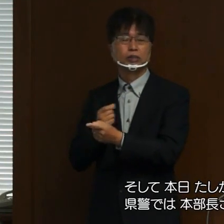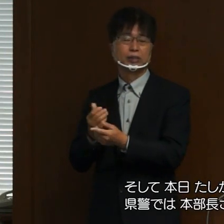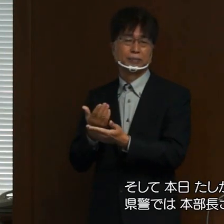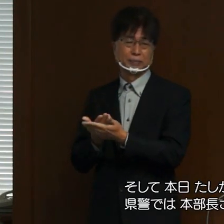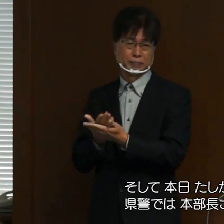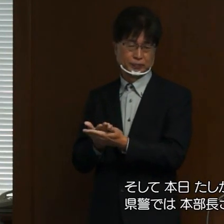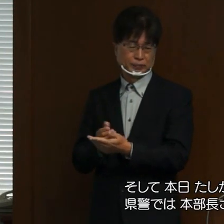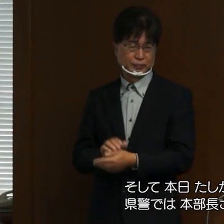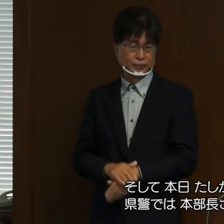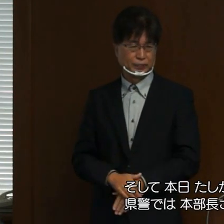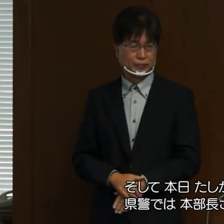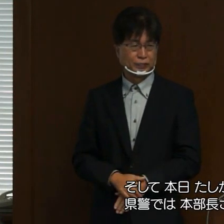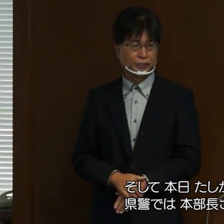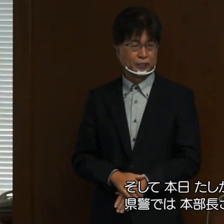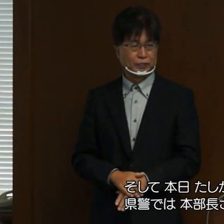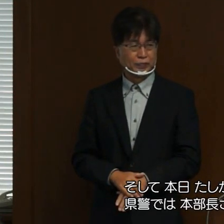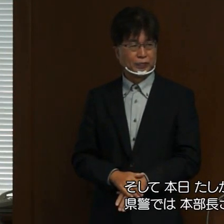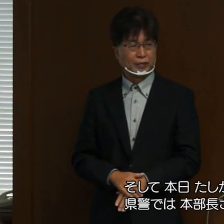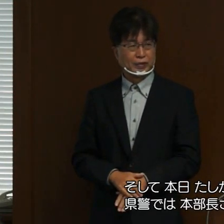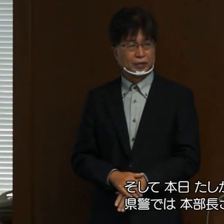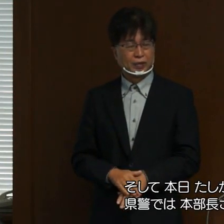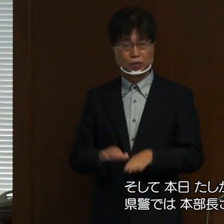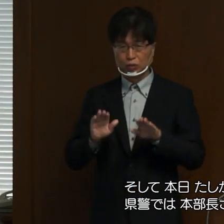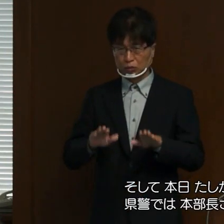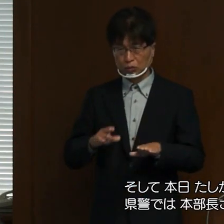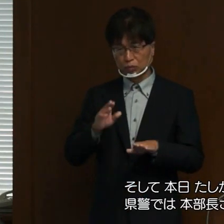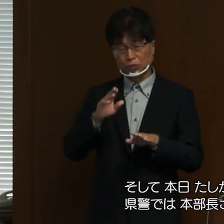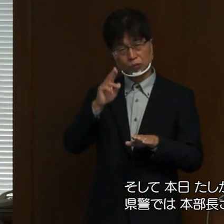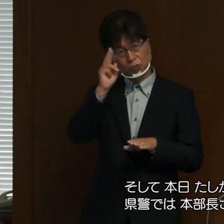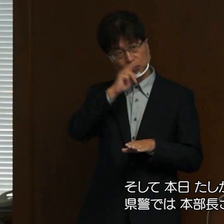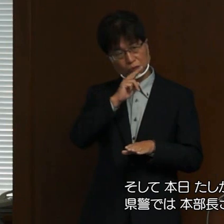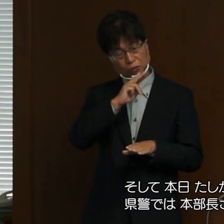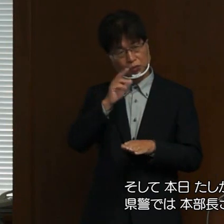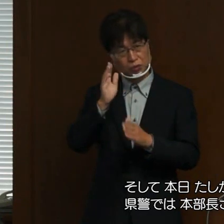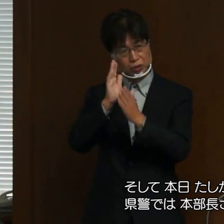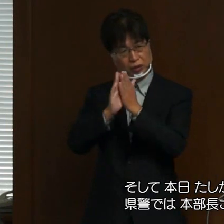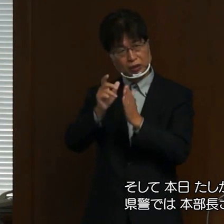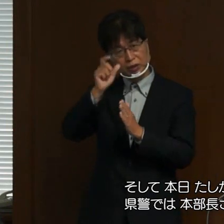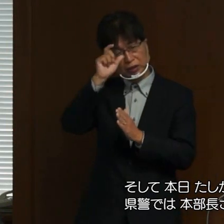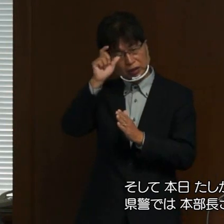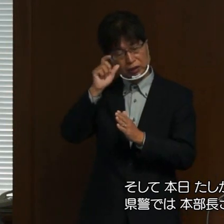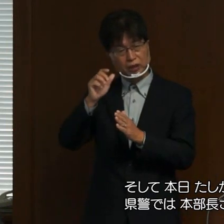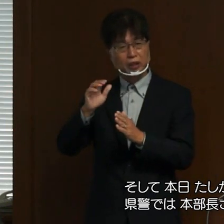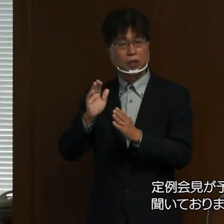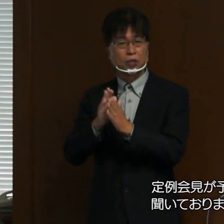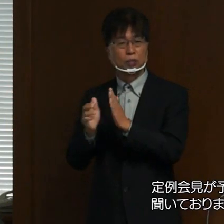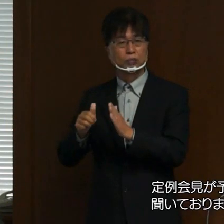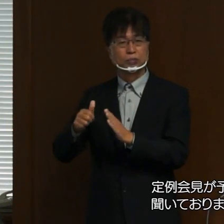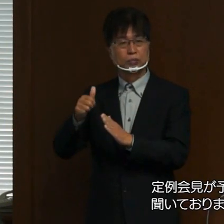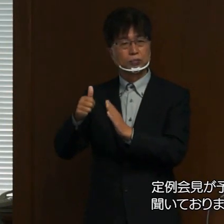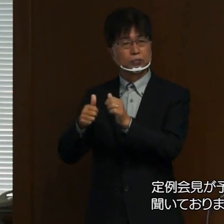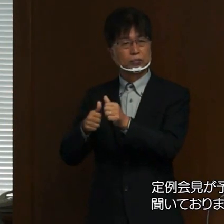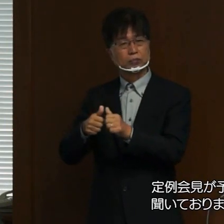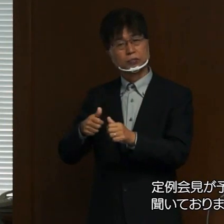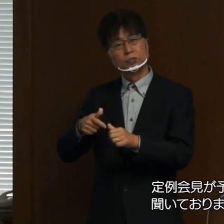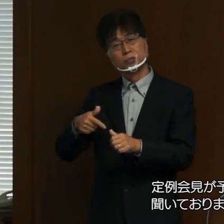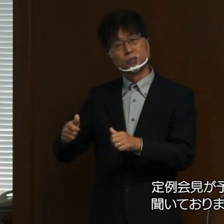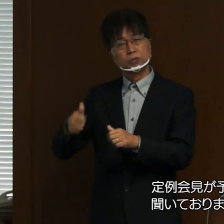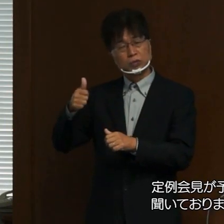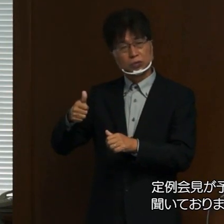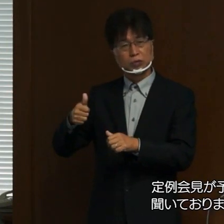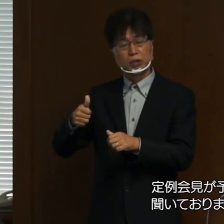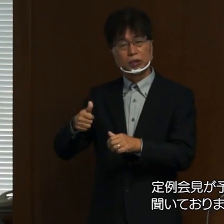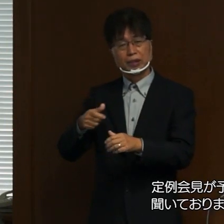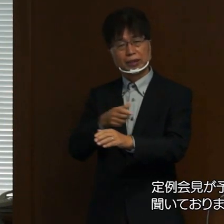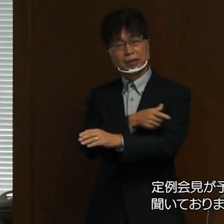して本日、確か午後県警では本部長さんが出席されて定例会見が予定されていると